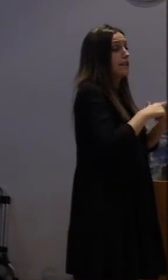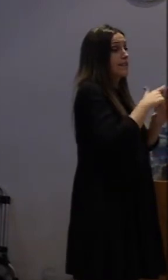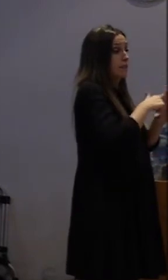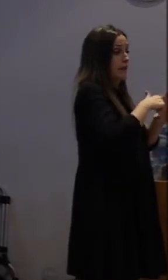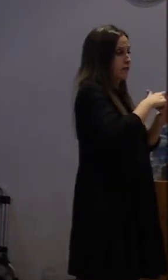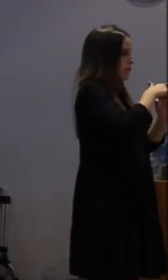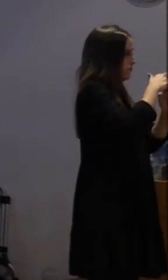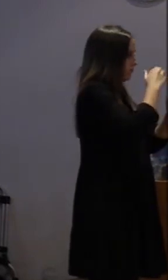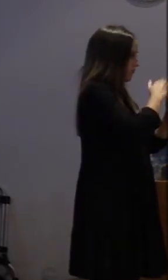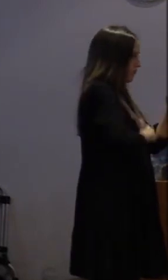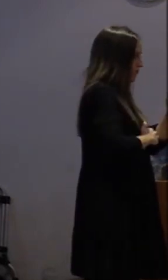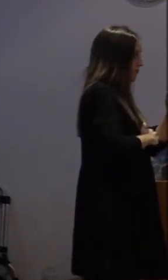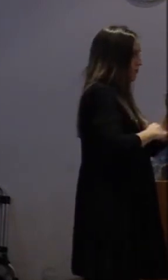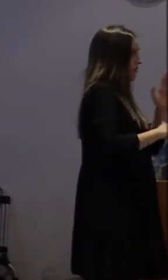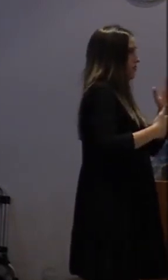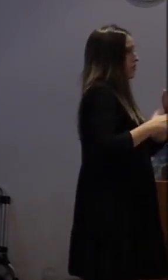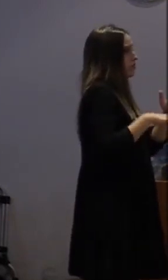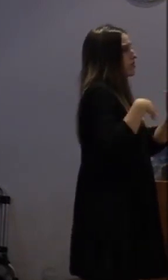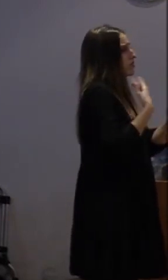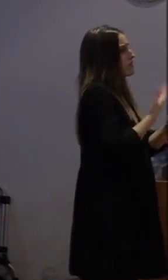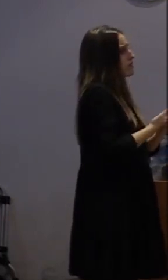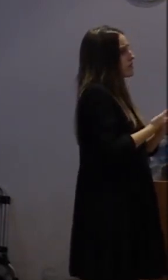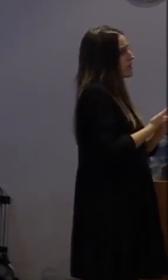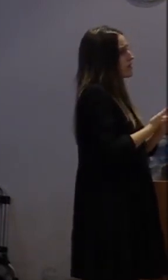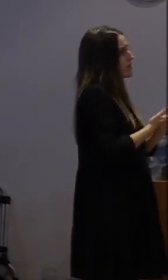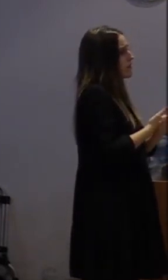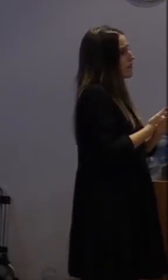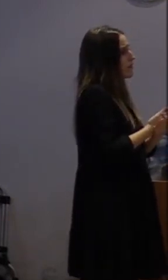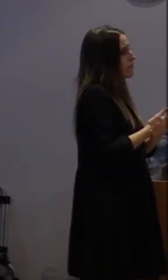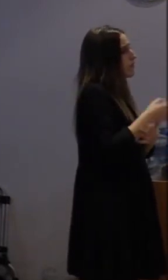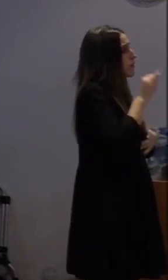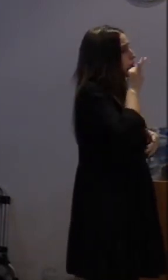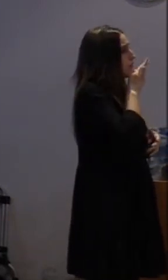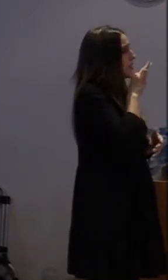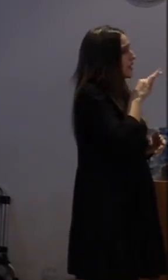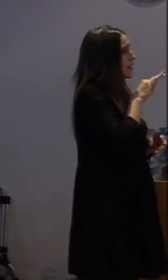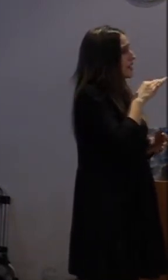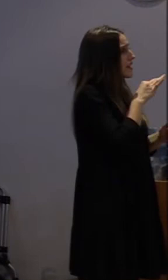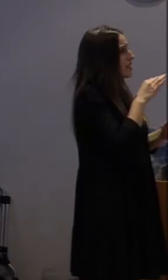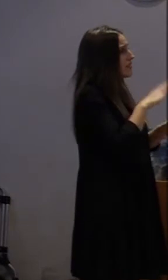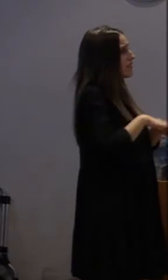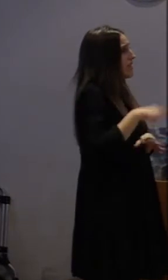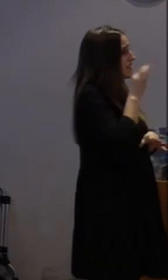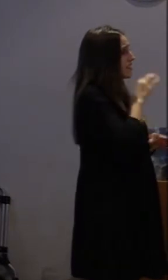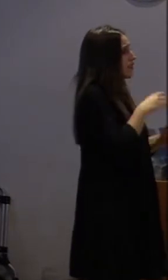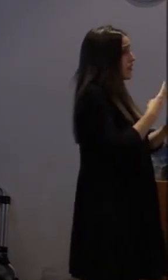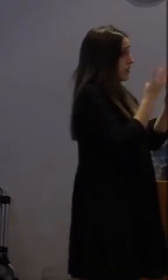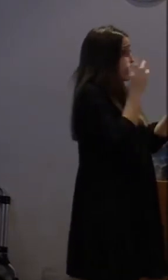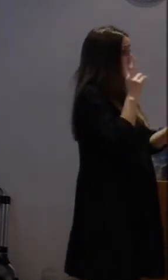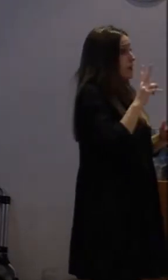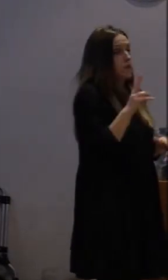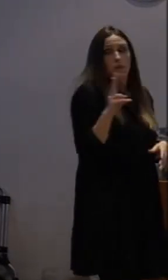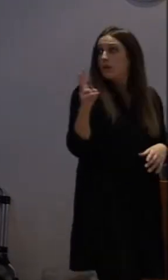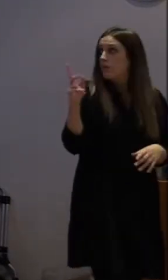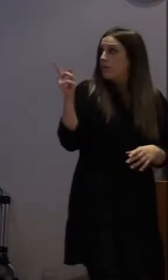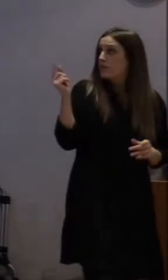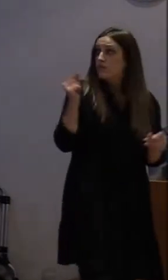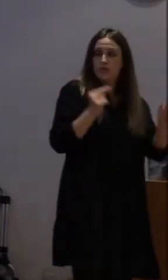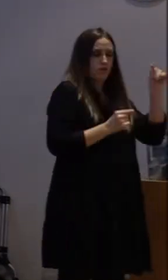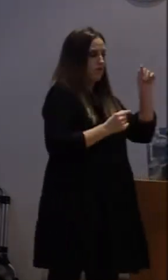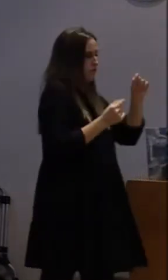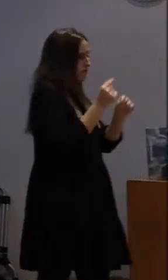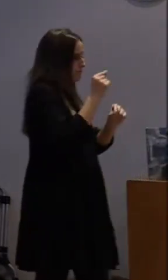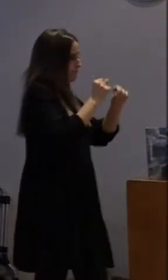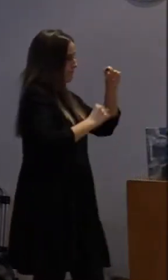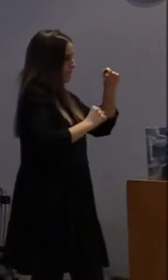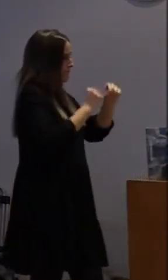actuales y dura hasta prácticamente finales, en algunos sitios, del XIX. y ves que hay una especie de pulsos más o menos fríos a lo